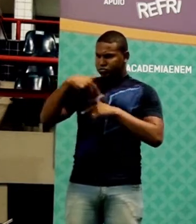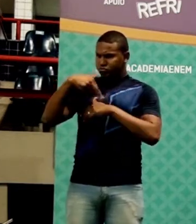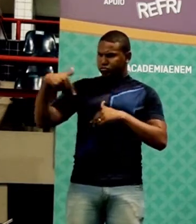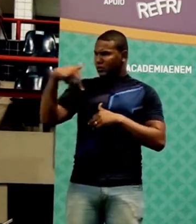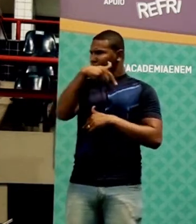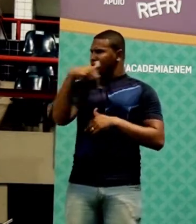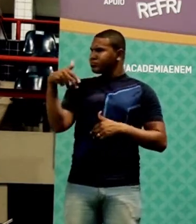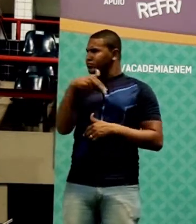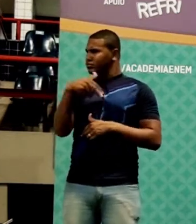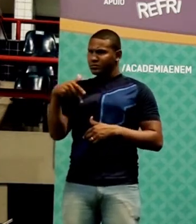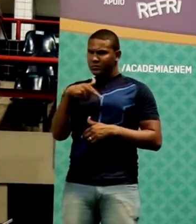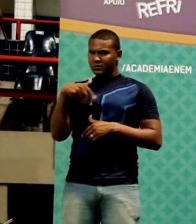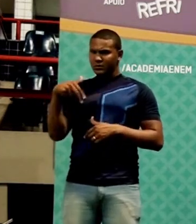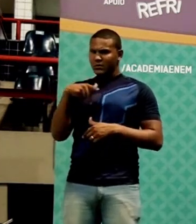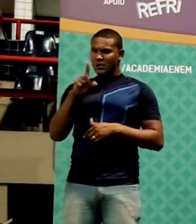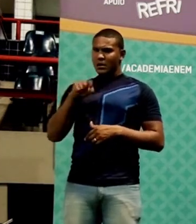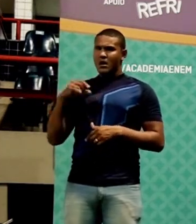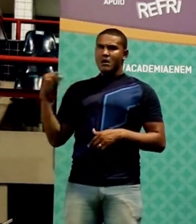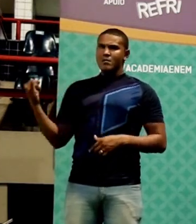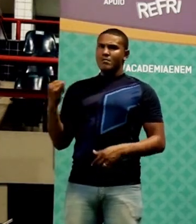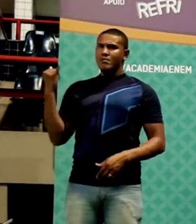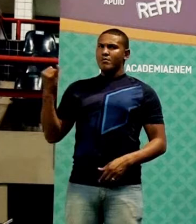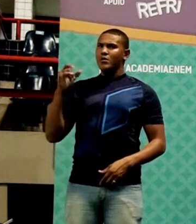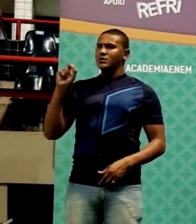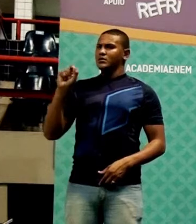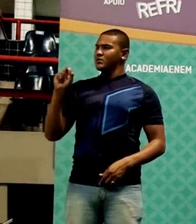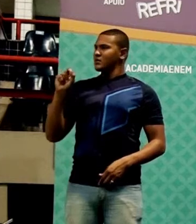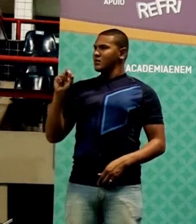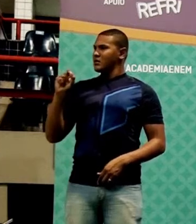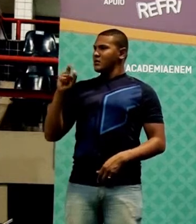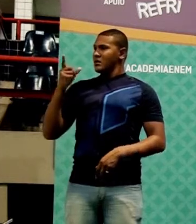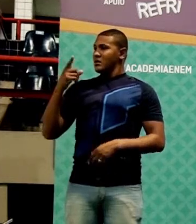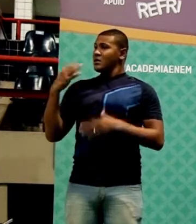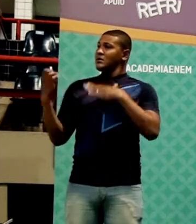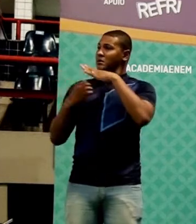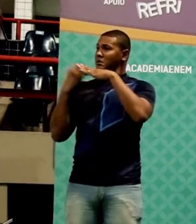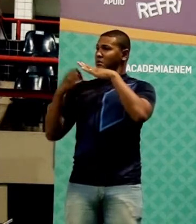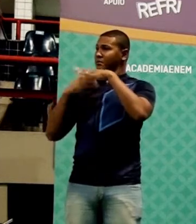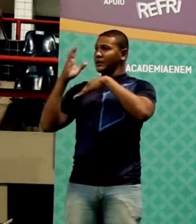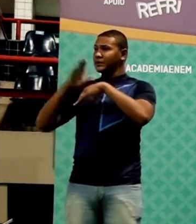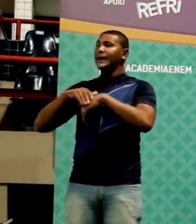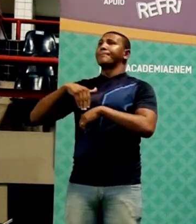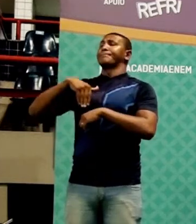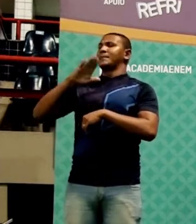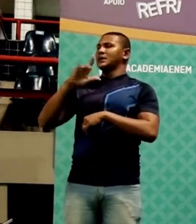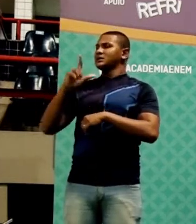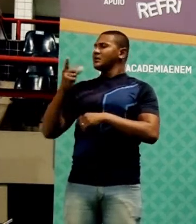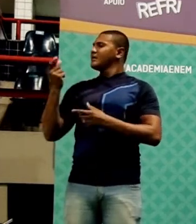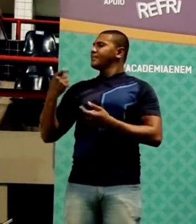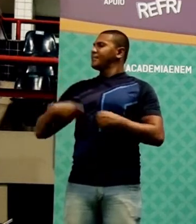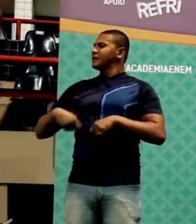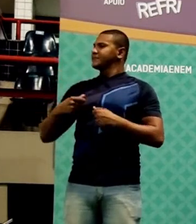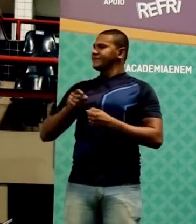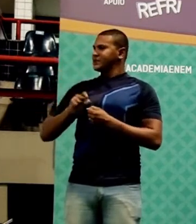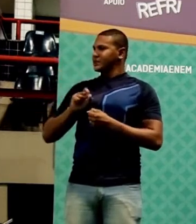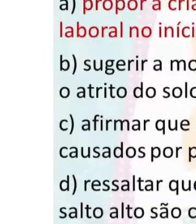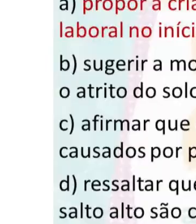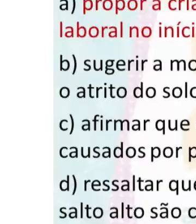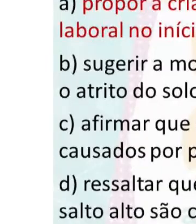aqui? Que era importante que as grandes empresas, no meio do expediente, faziam o quê? Uma